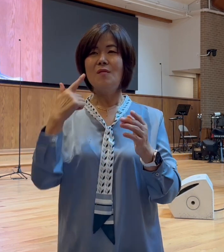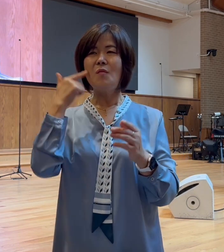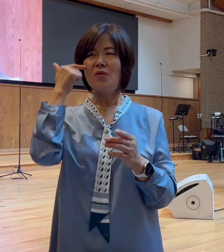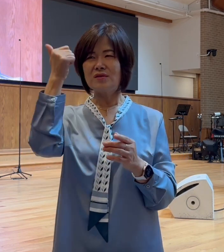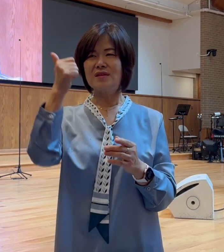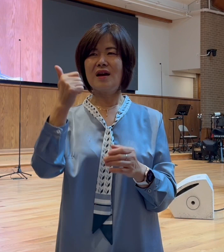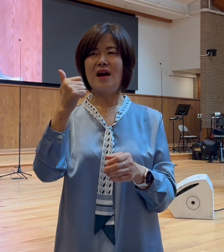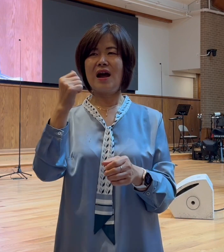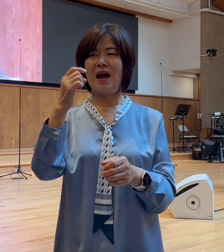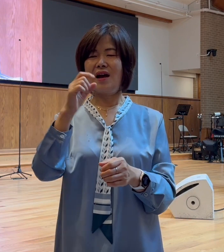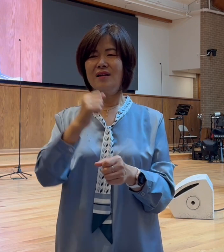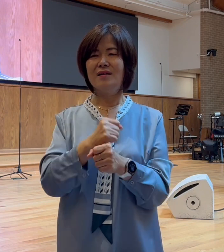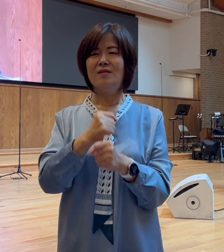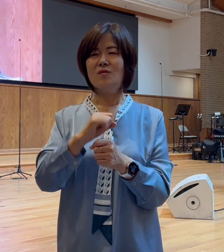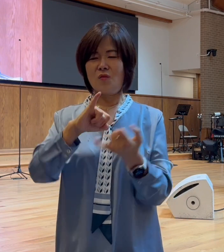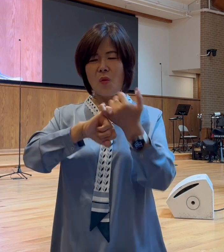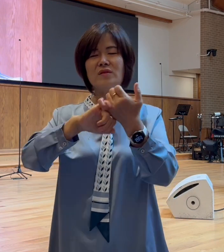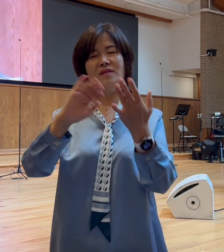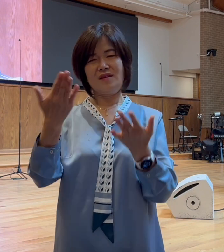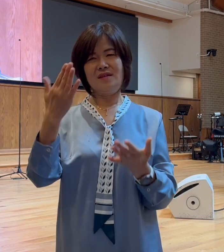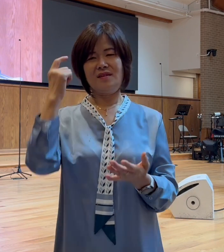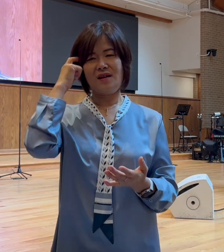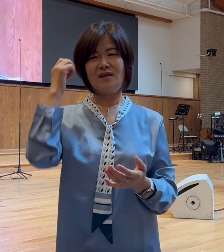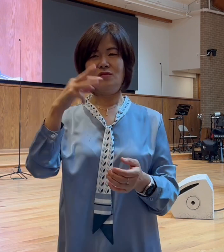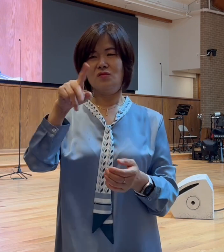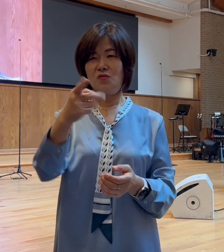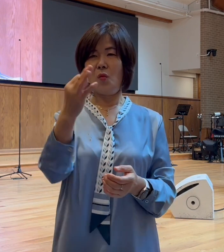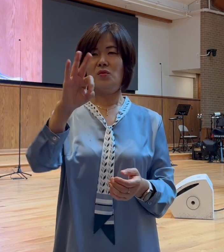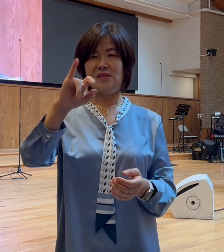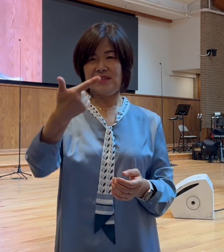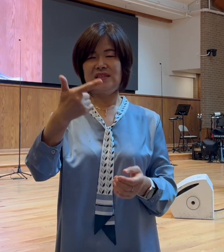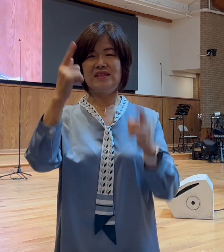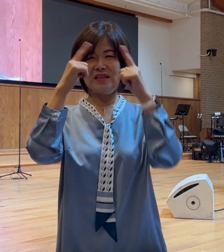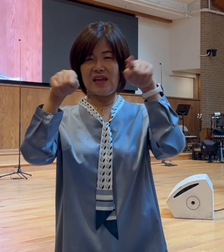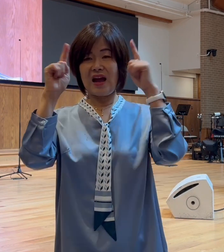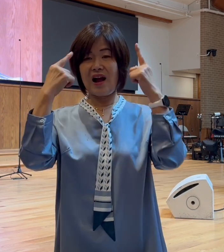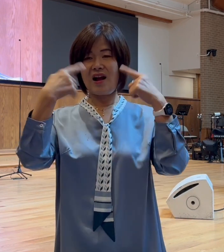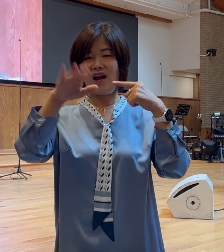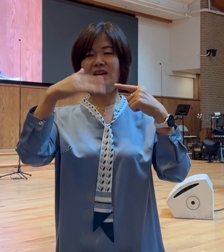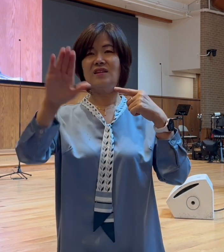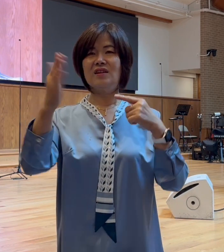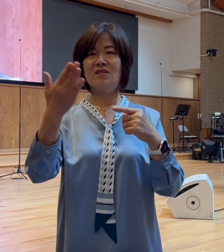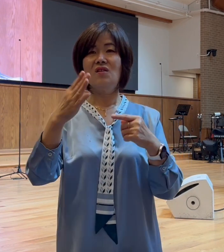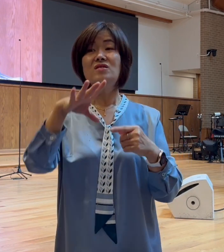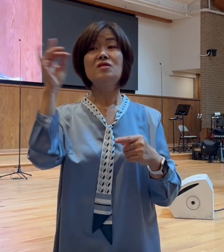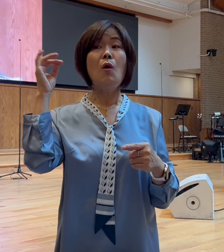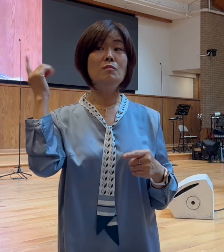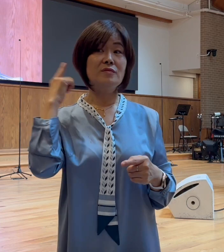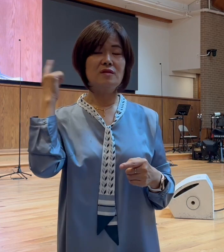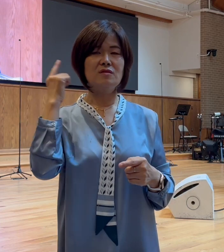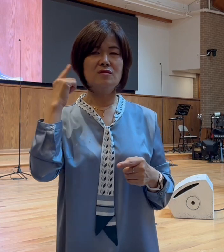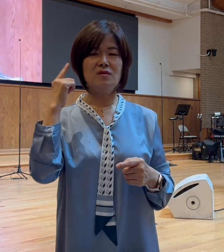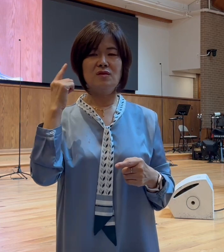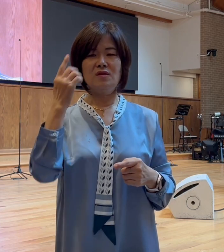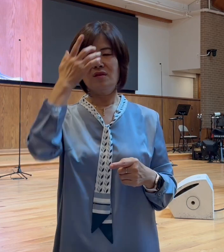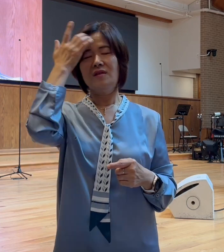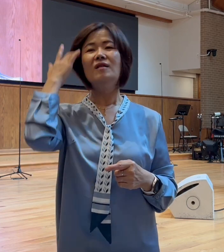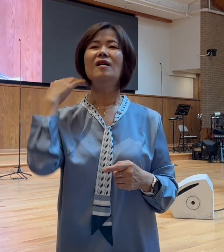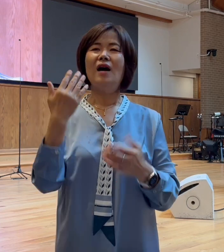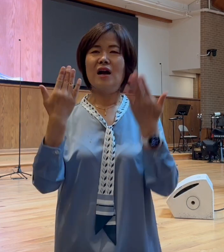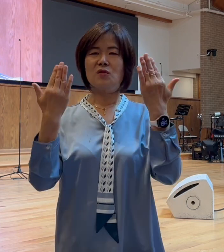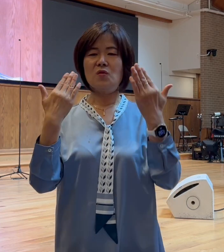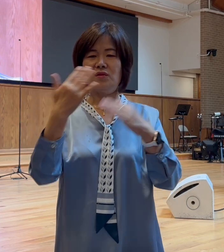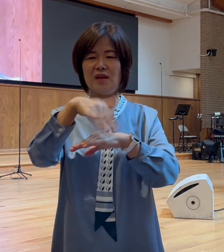되면 죽겠구나, 이제 이래가지고 목사님 찾아가니까 충신대학 가라 그래서 전 그때 충신대학이라는 학교를 처음 들었습니다. 그리고는 이제